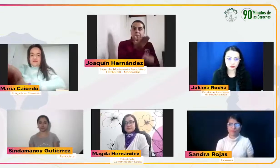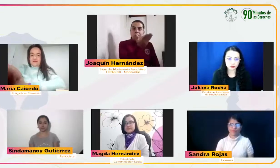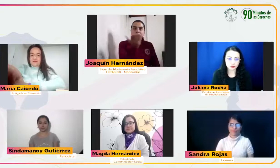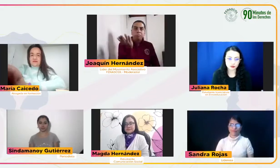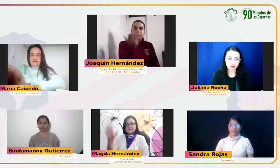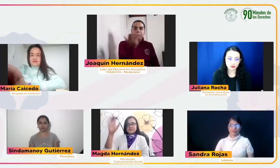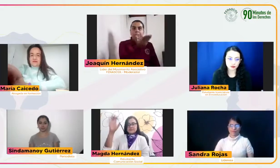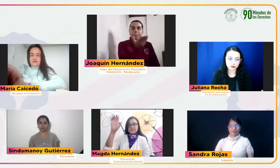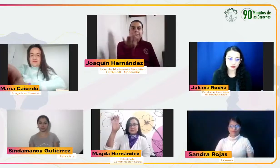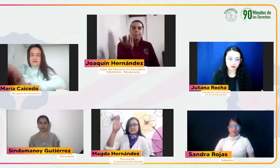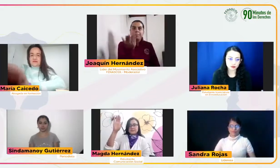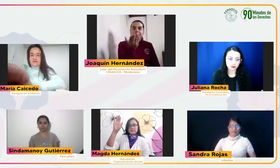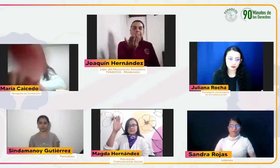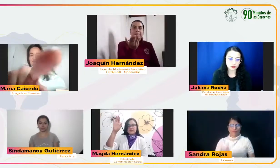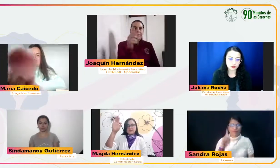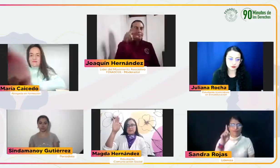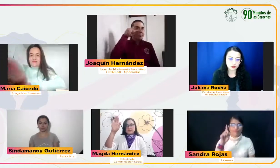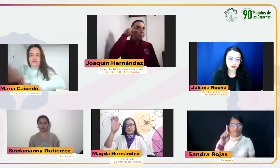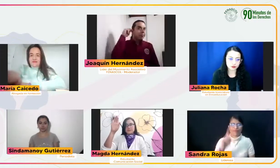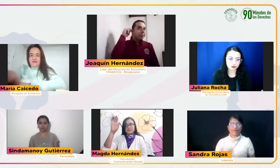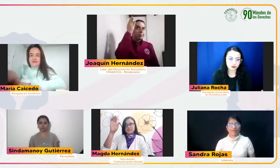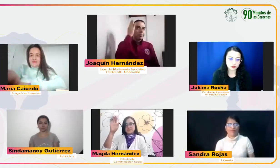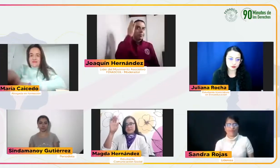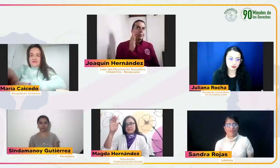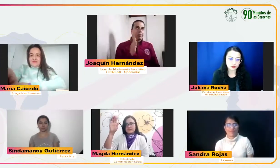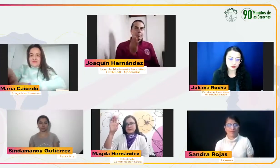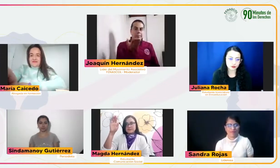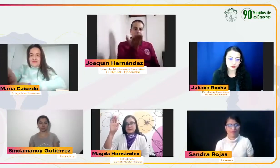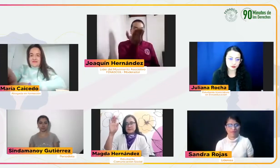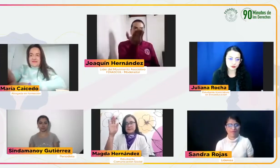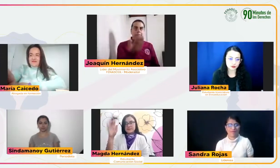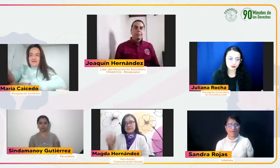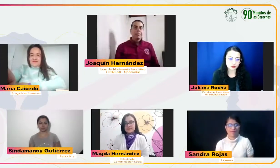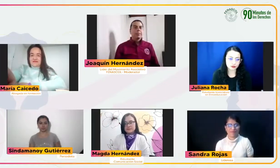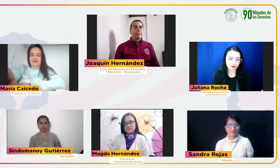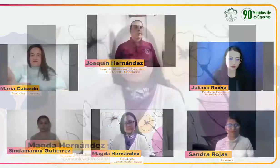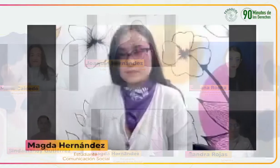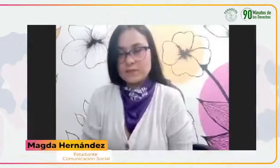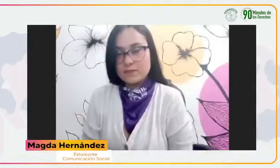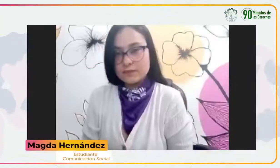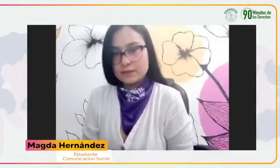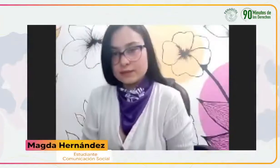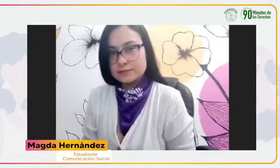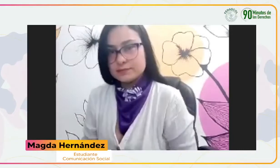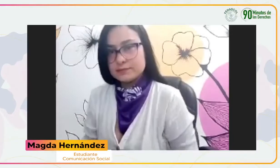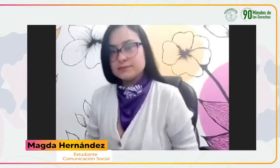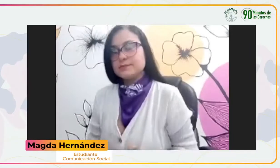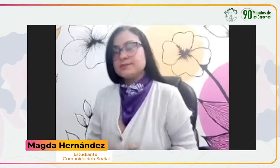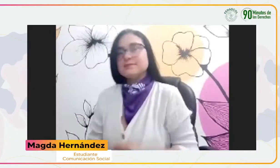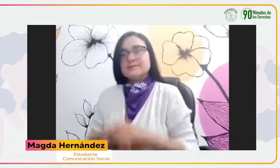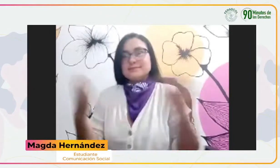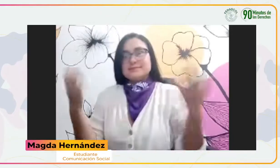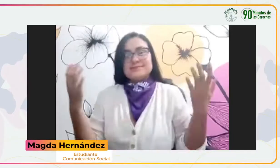Muy bien. ¿Quién más desea participar? Dale, Magda.